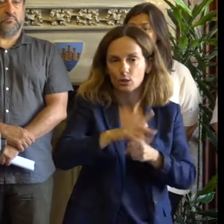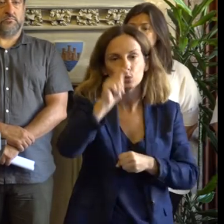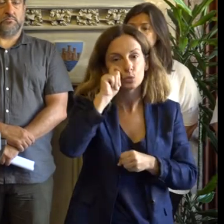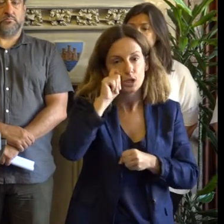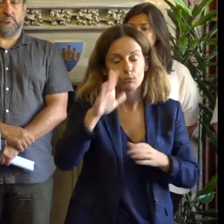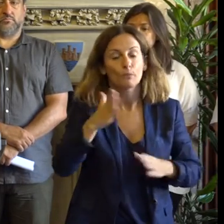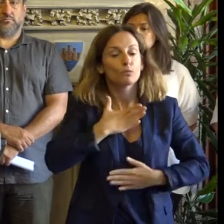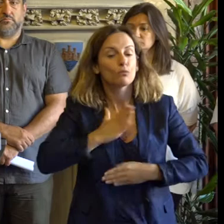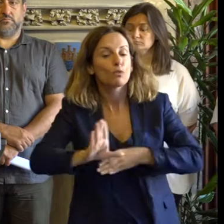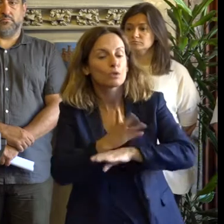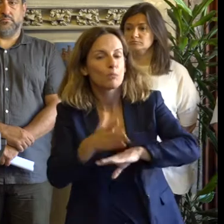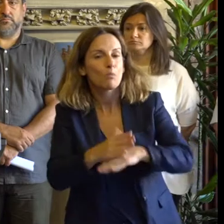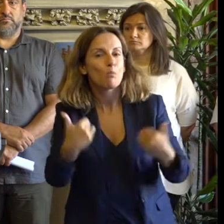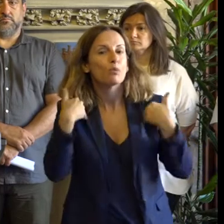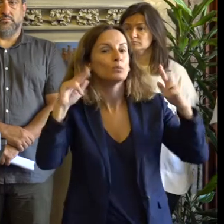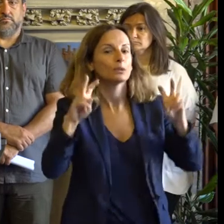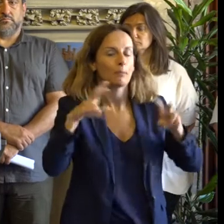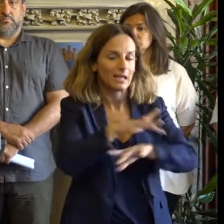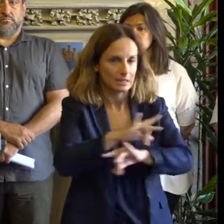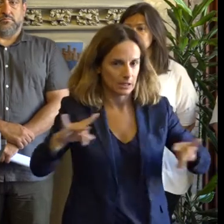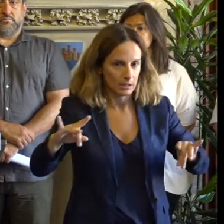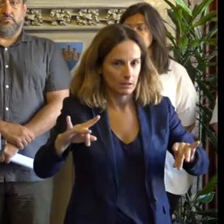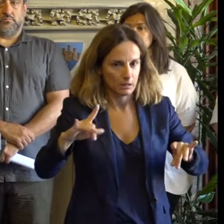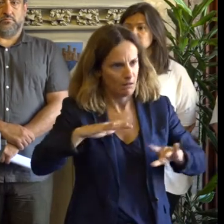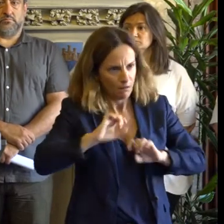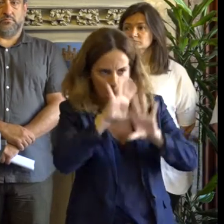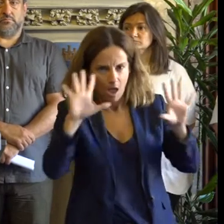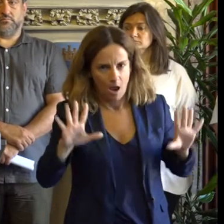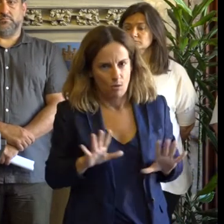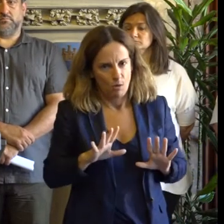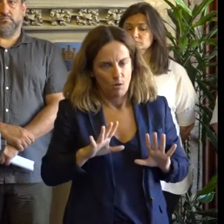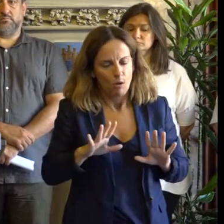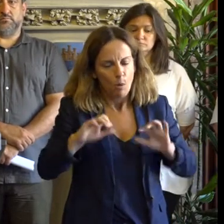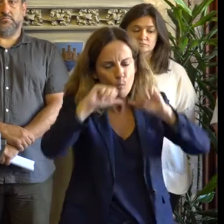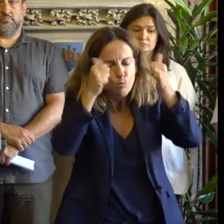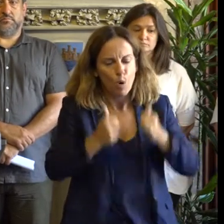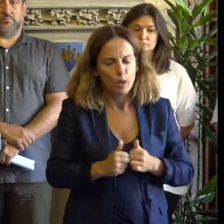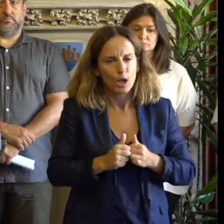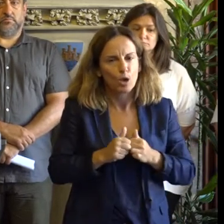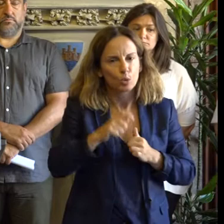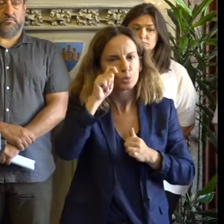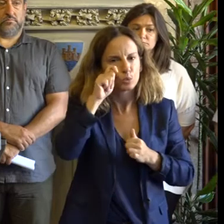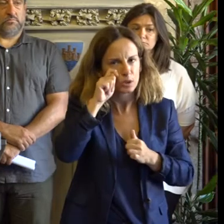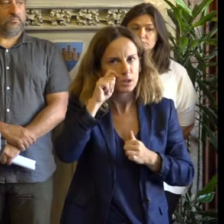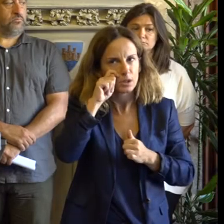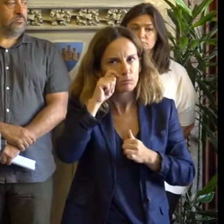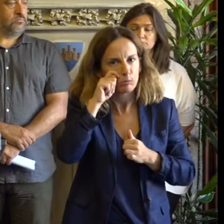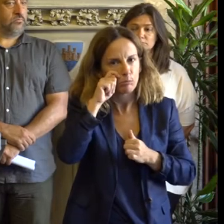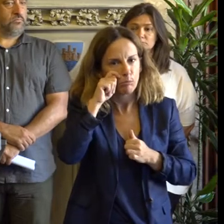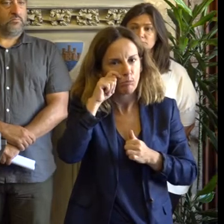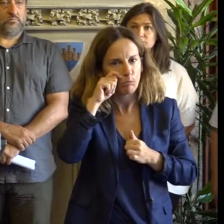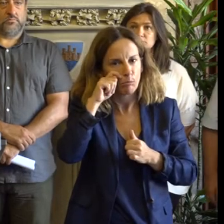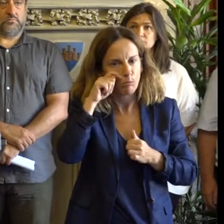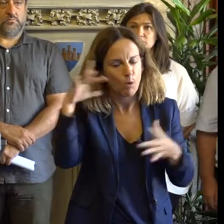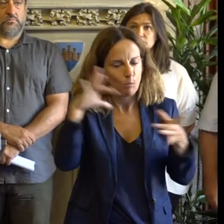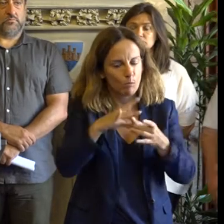és territorial, no? De definir en aquest sentit de quin model volem turístic a nivell de Mallorca, no? I especialment després això voldrà